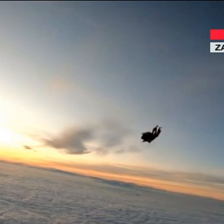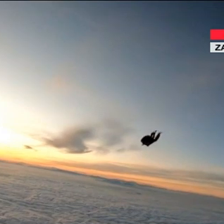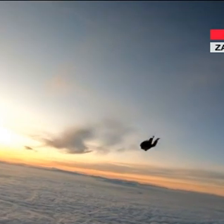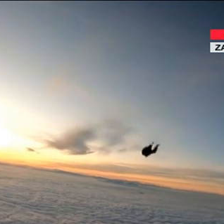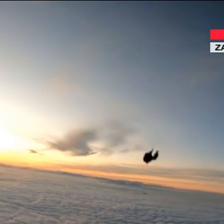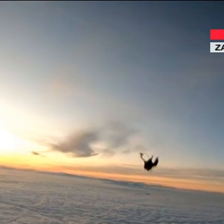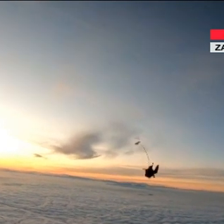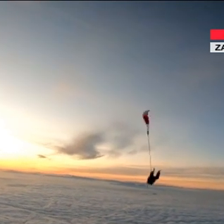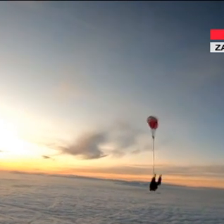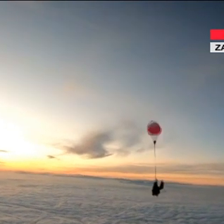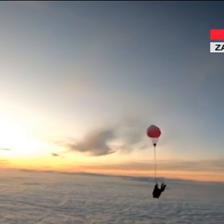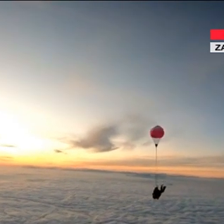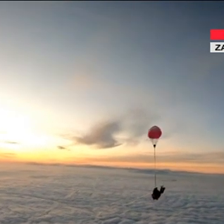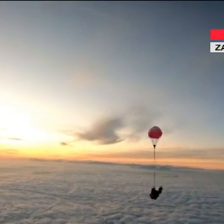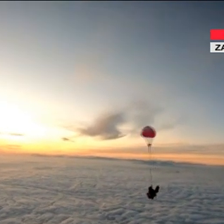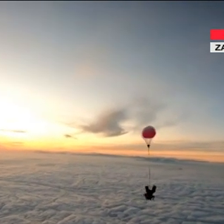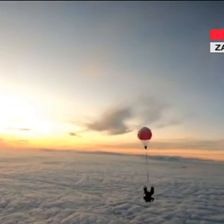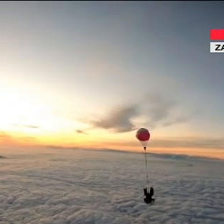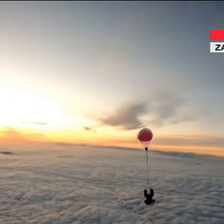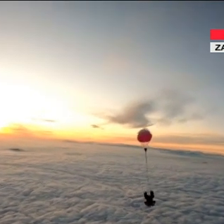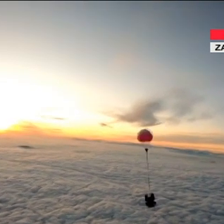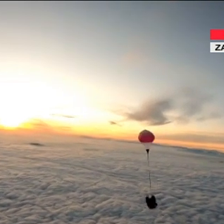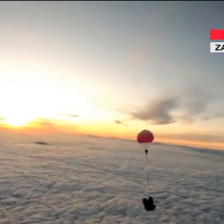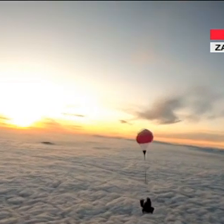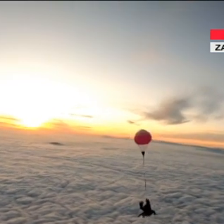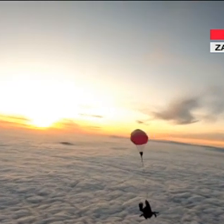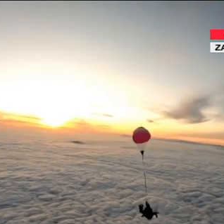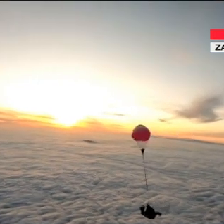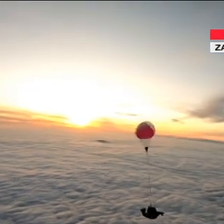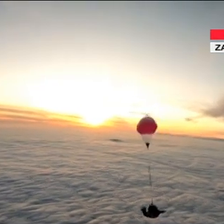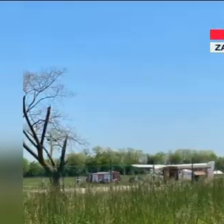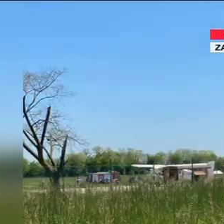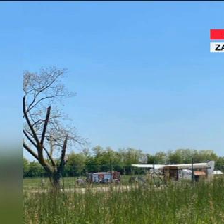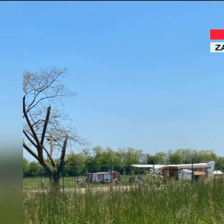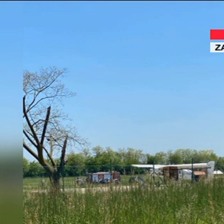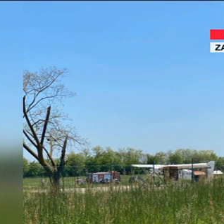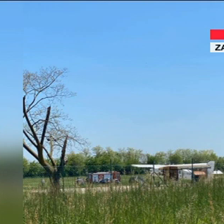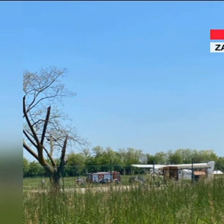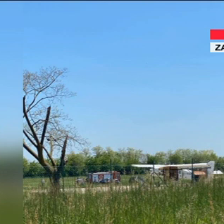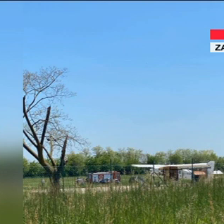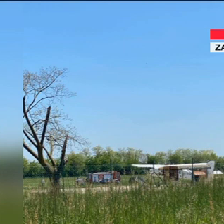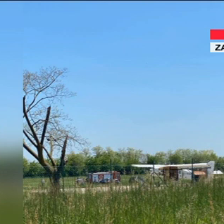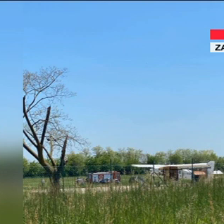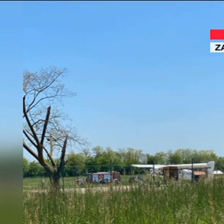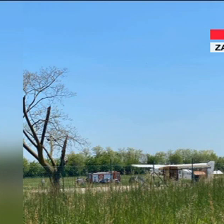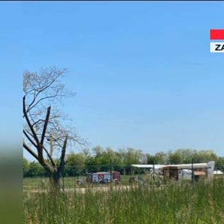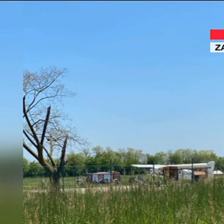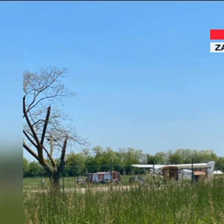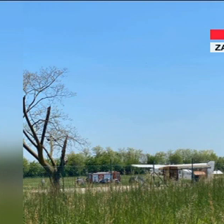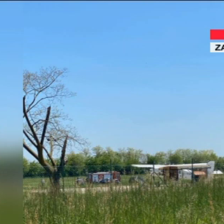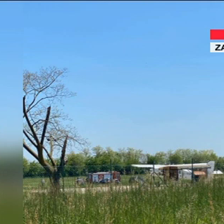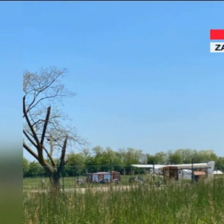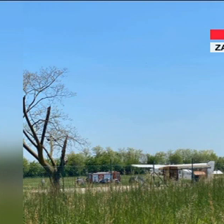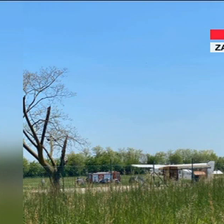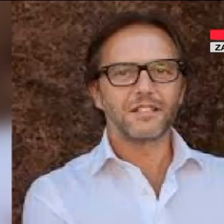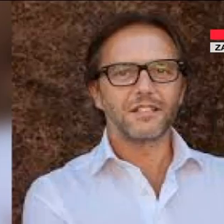la bella giornata, dalle temperature praticamente estive e la possibilità di pranzare all'aperto nel ristorante della struttura. Quindi lo scontro è avvenuto sotto gli